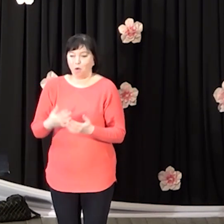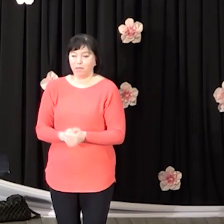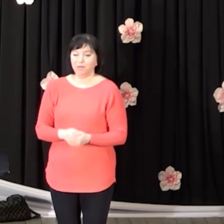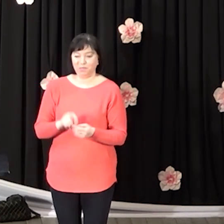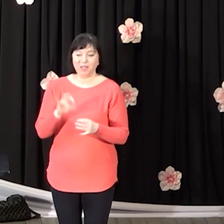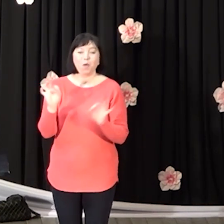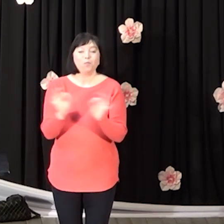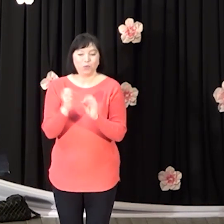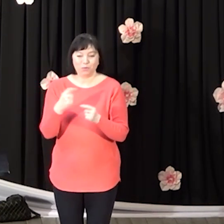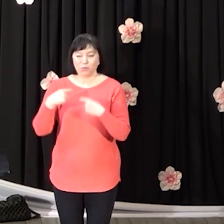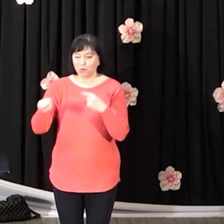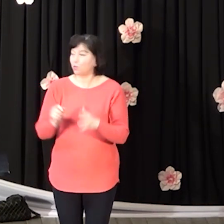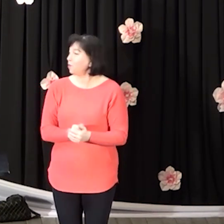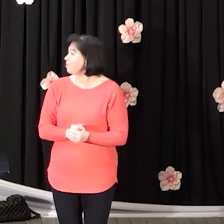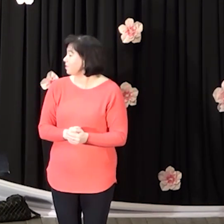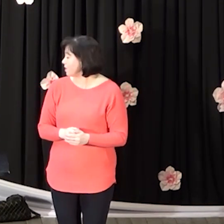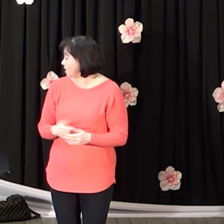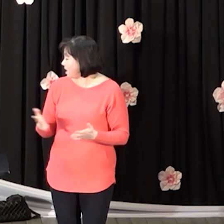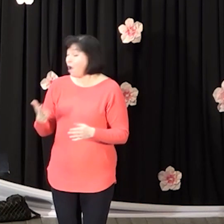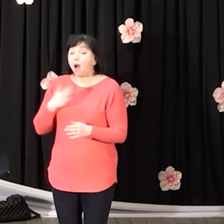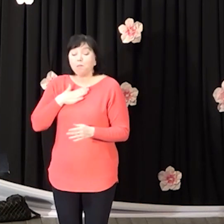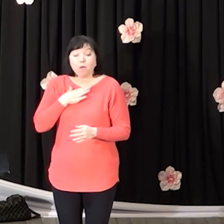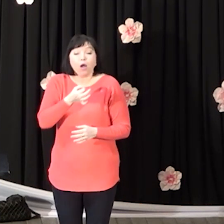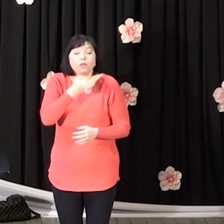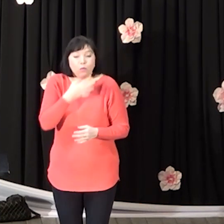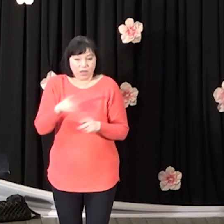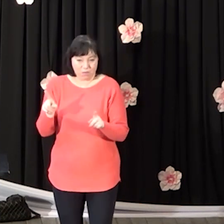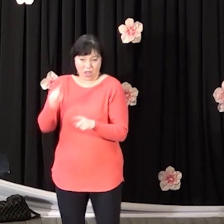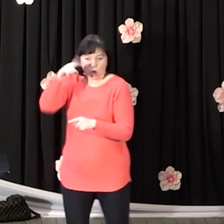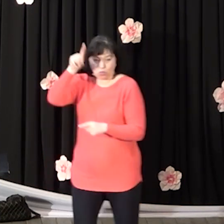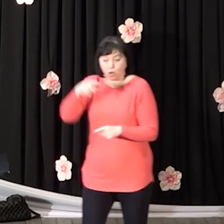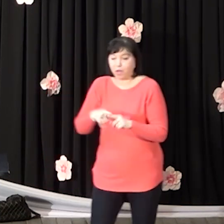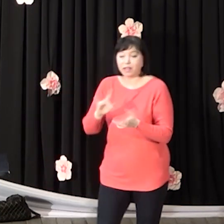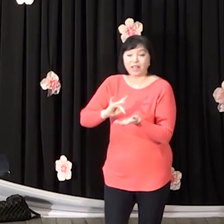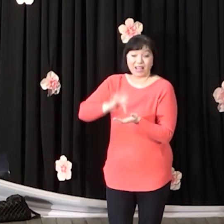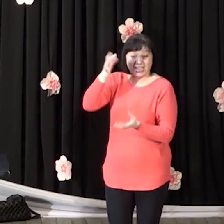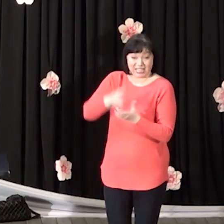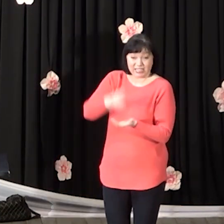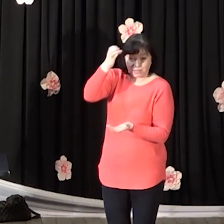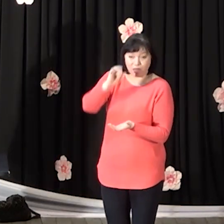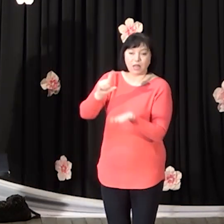următoare. De ce este trucul meu preferat? Pentru că este vorba despre o sticlă și un pahar.